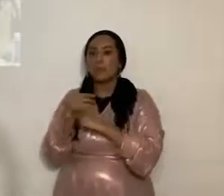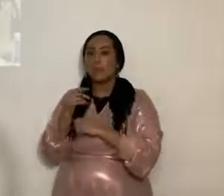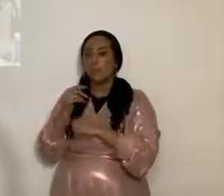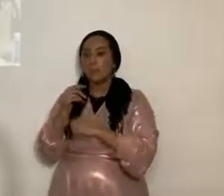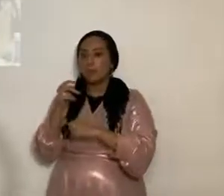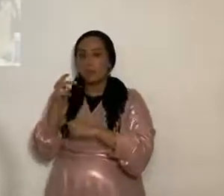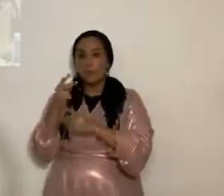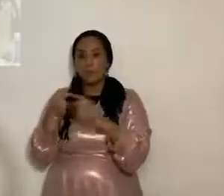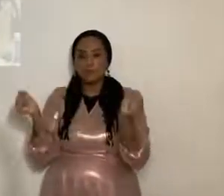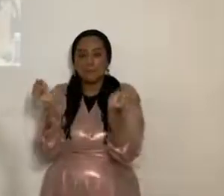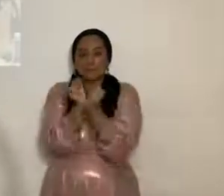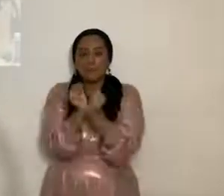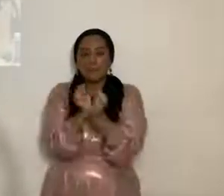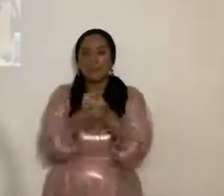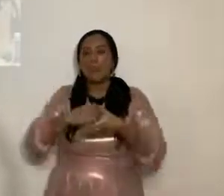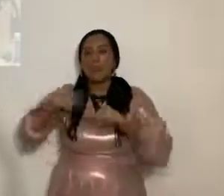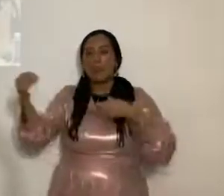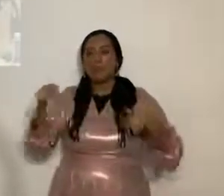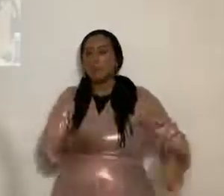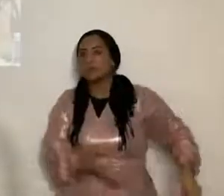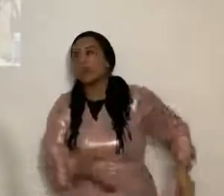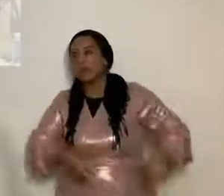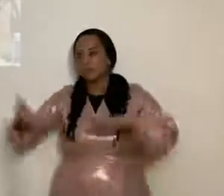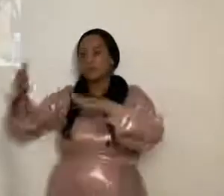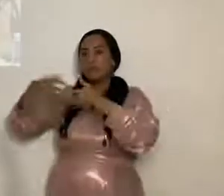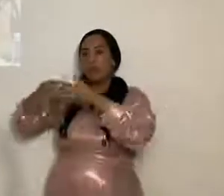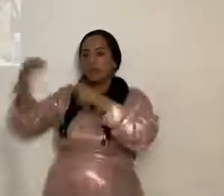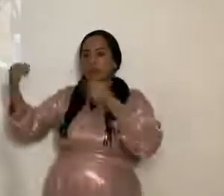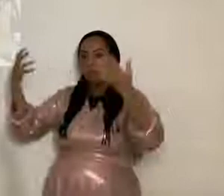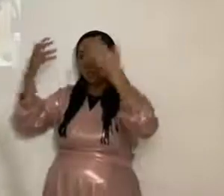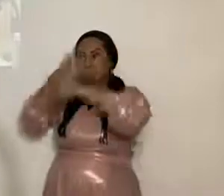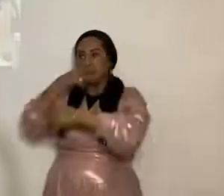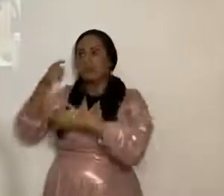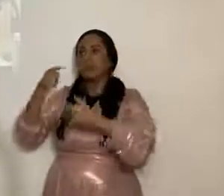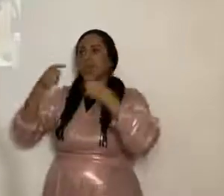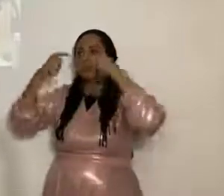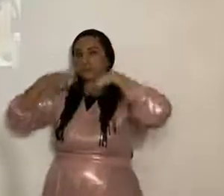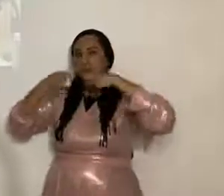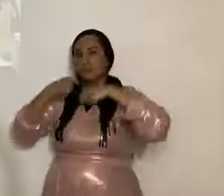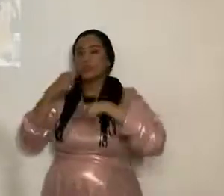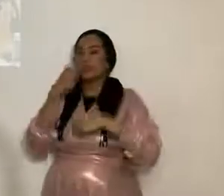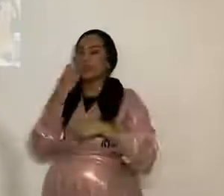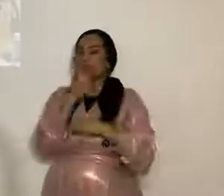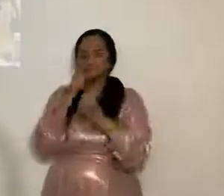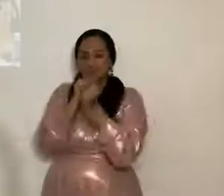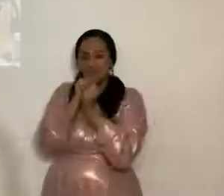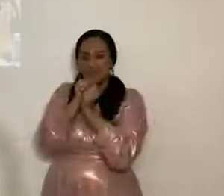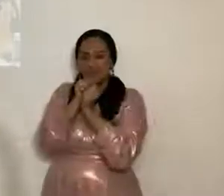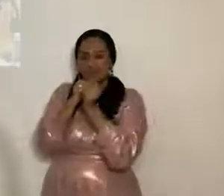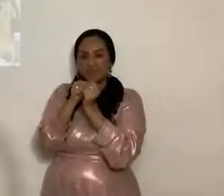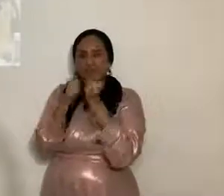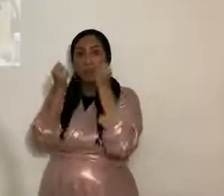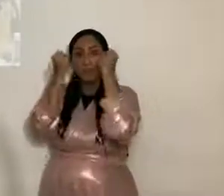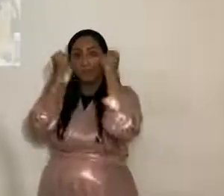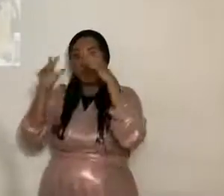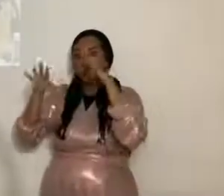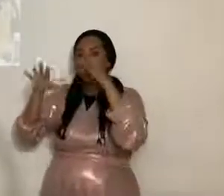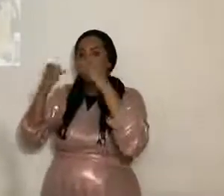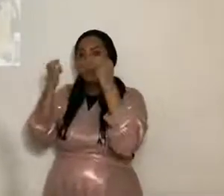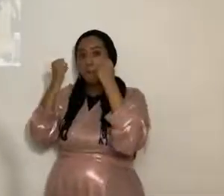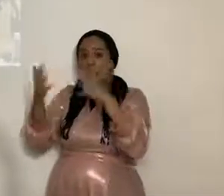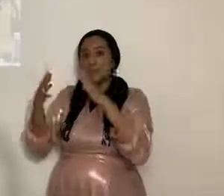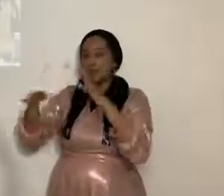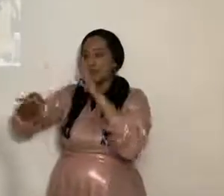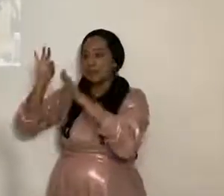de pies y manos y echadle en las tinieblas de afuera, y allí será el lloro y el crujir de dientes, porque muchos son los llamados y pocos los